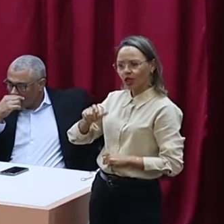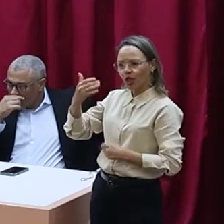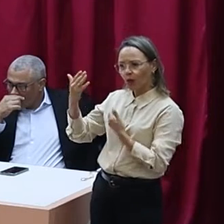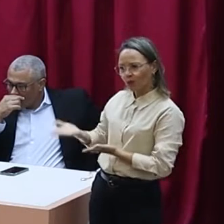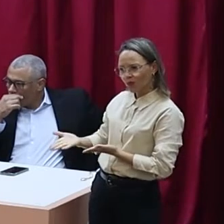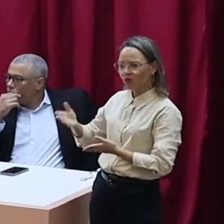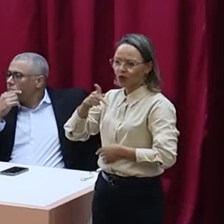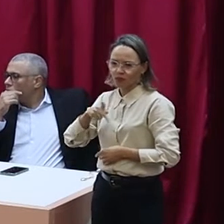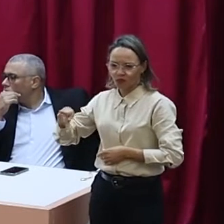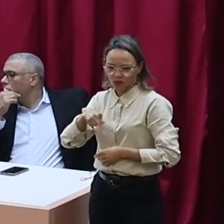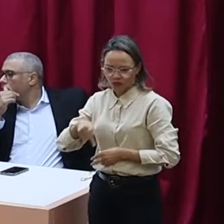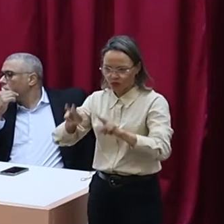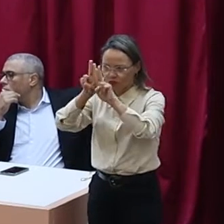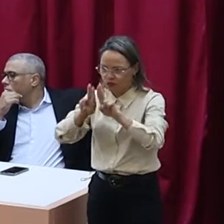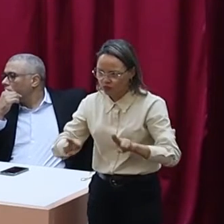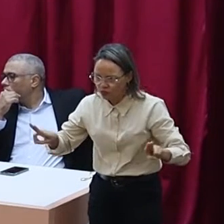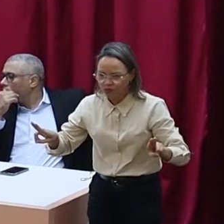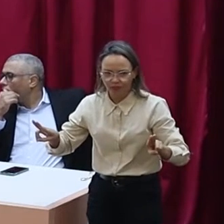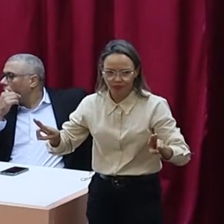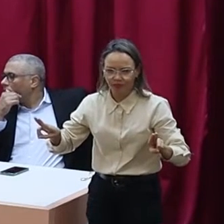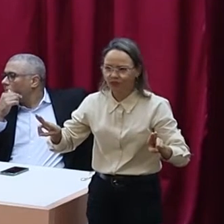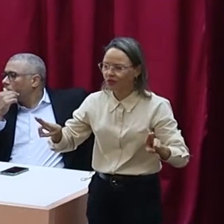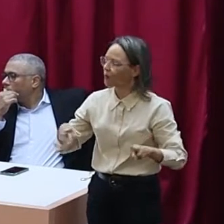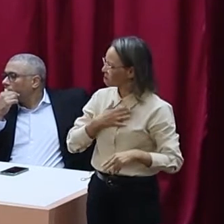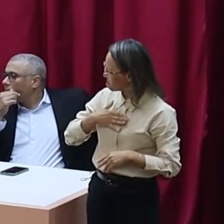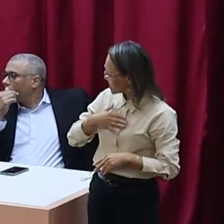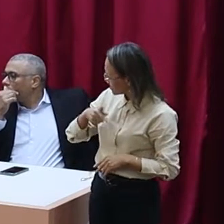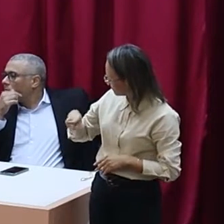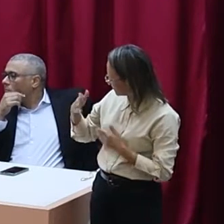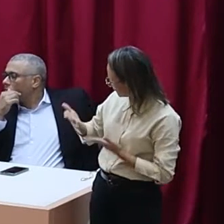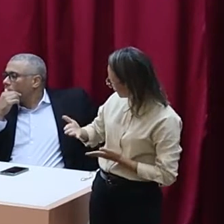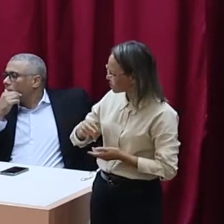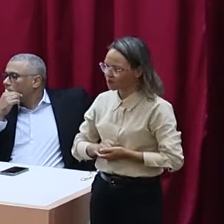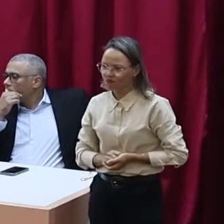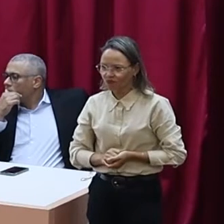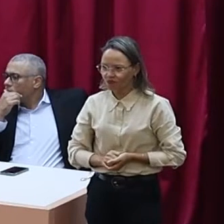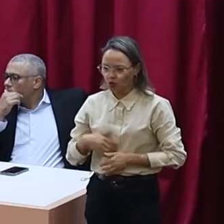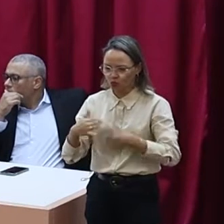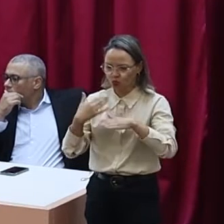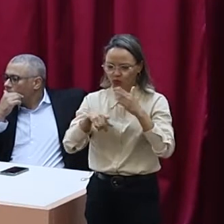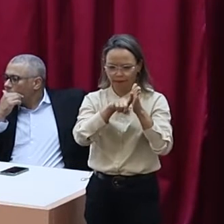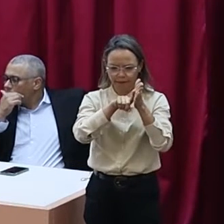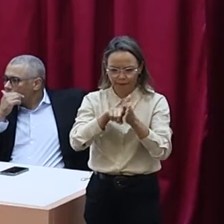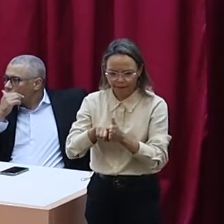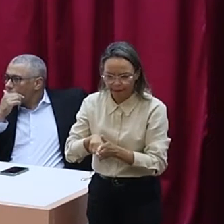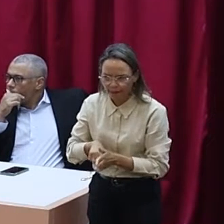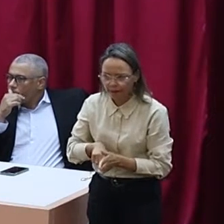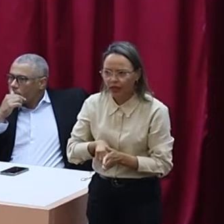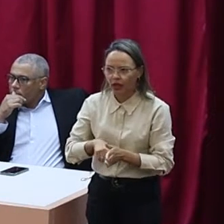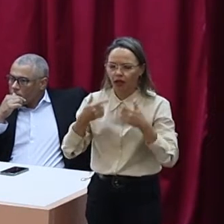Silva, professor da Universidade Federal de Santa Catarina, prazer, professor. Ele desenvolve pesquisas que articulam